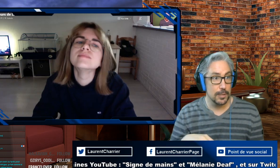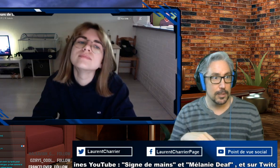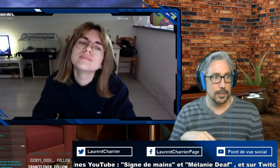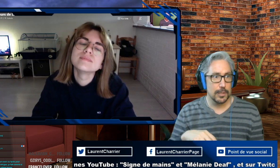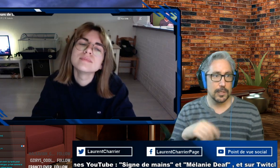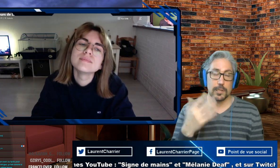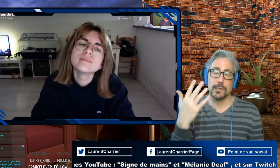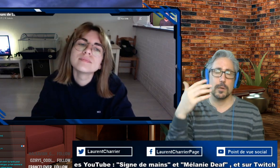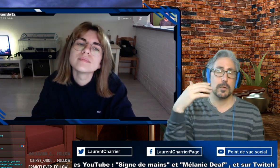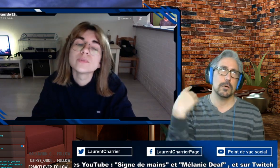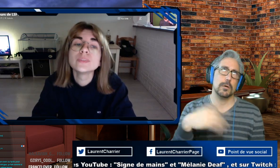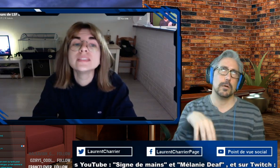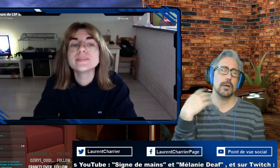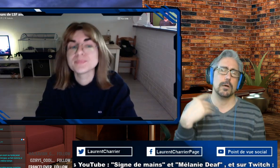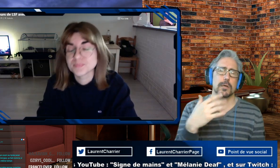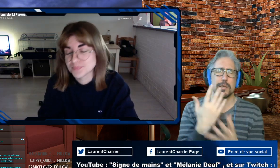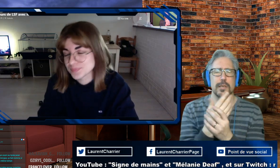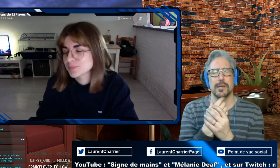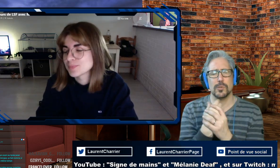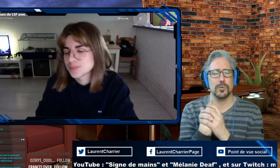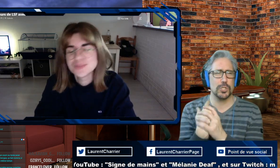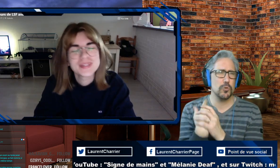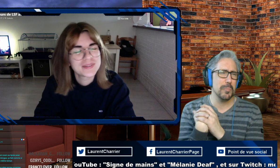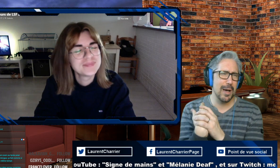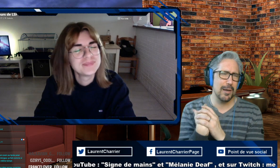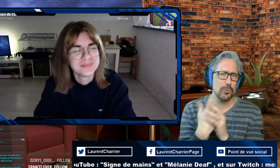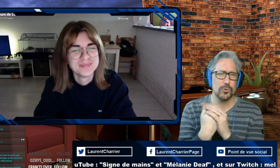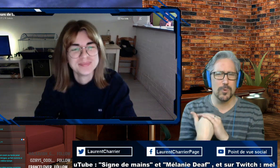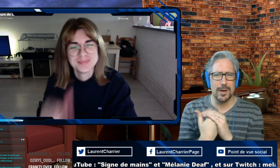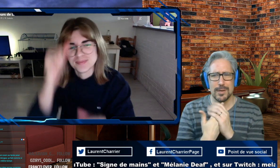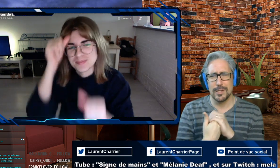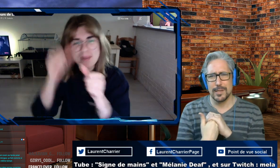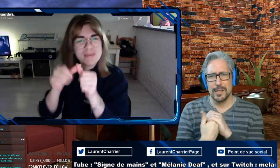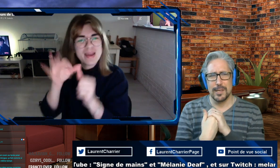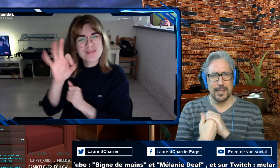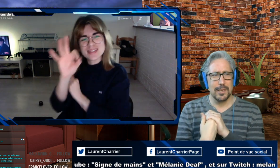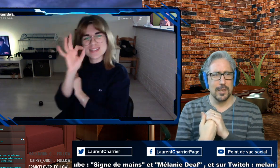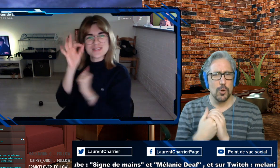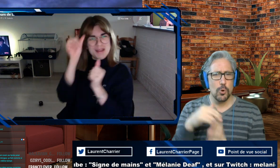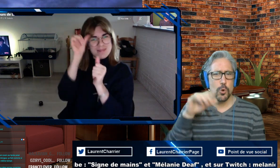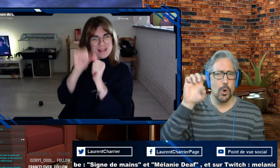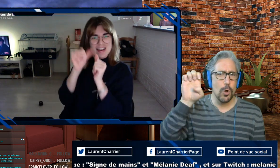alphabet, déjà ça. Qu'est-ce que j'ai eu mal au doigt.